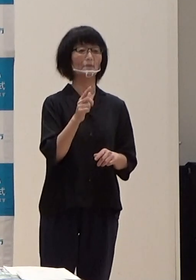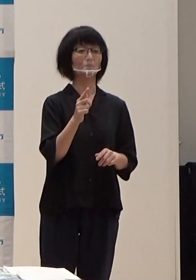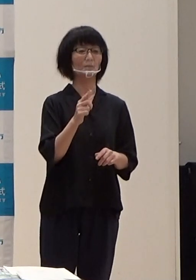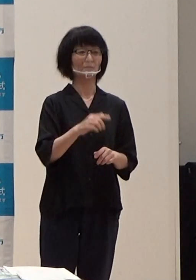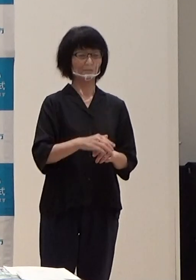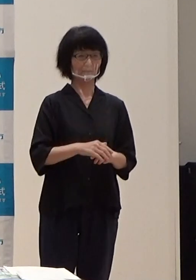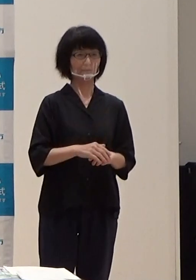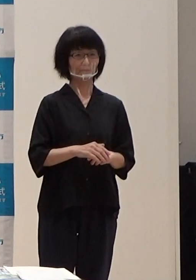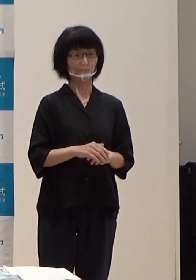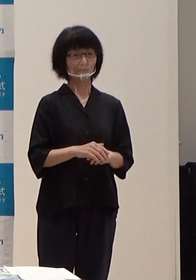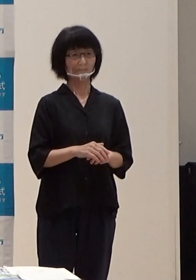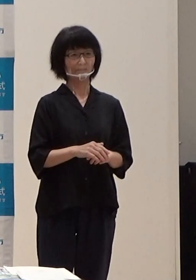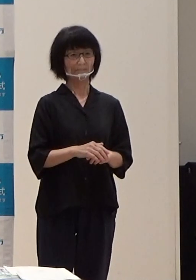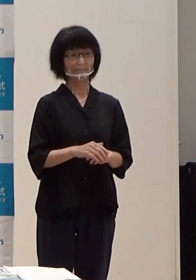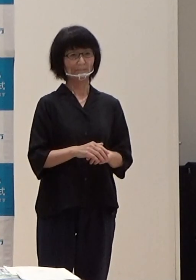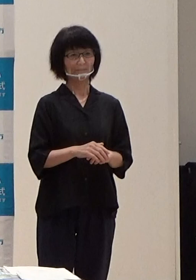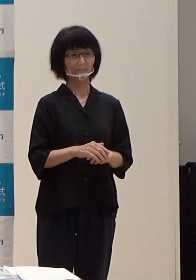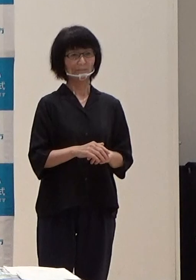がなされておりまして、